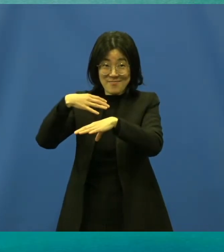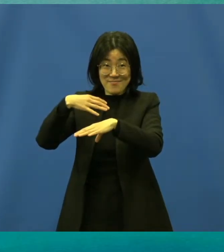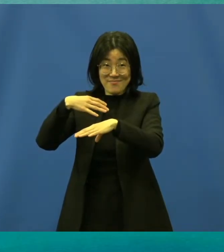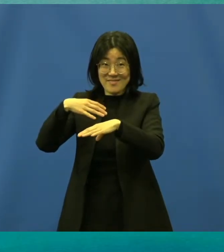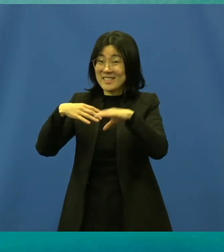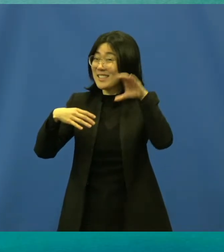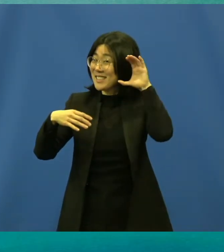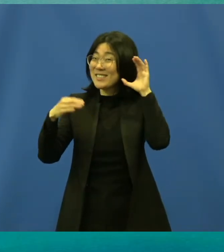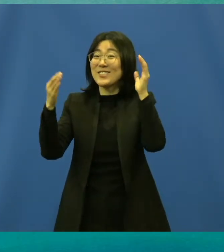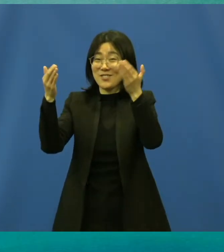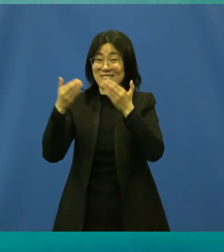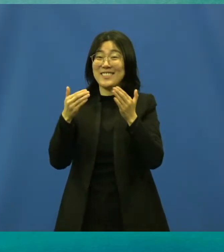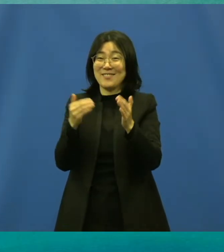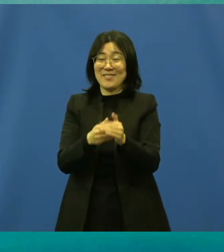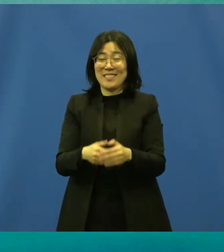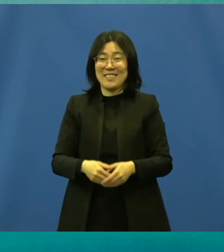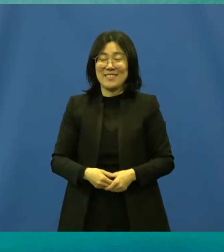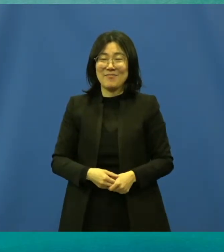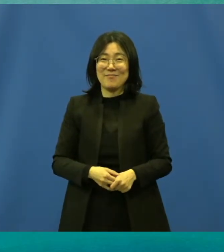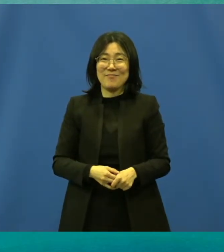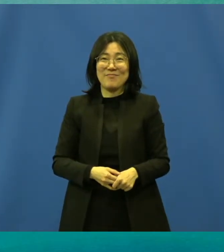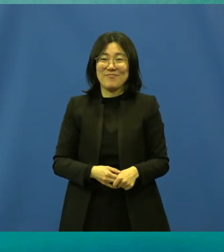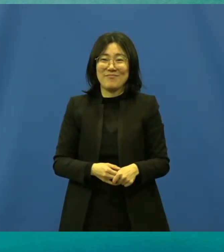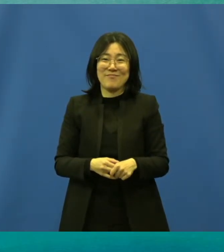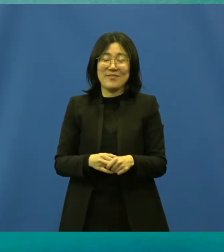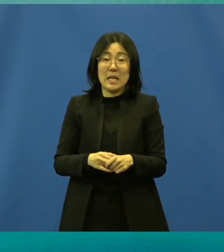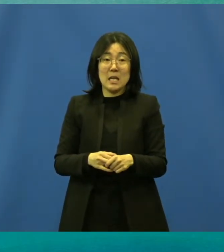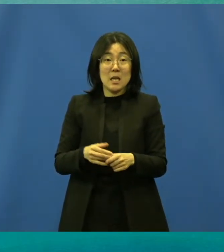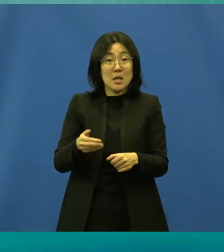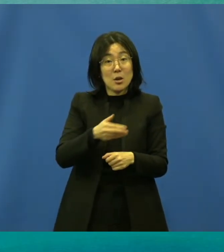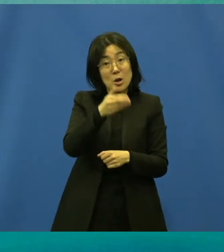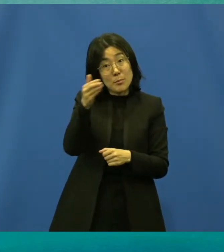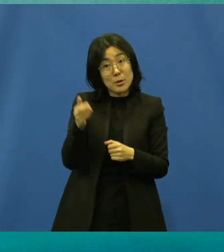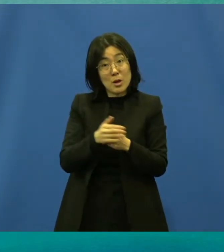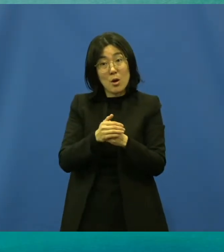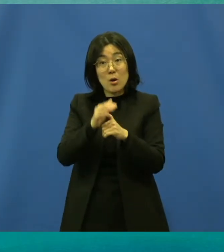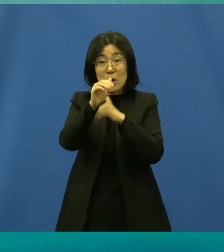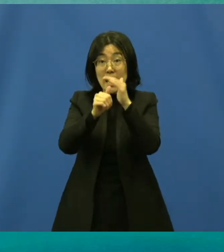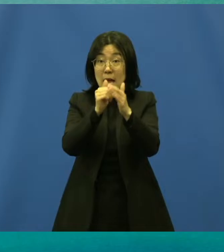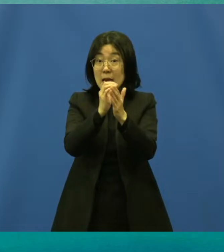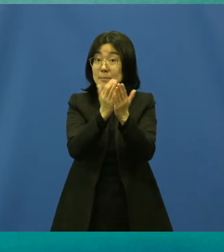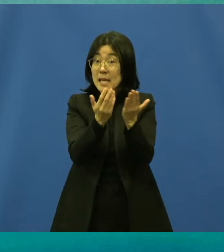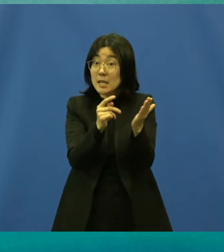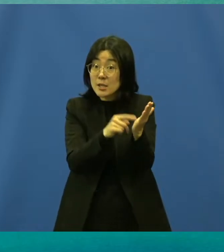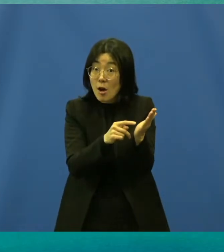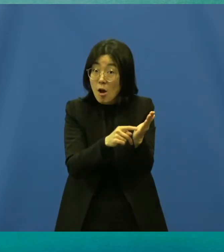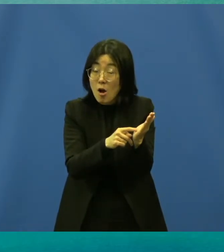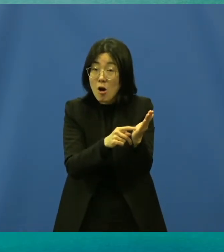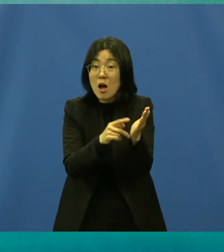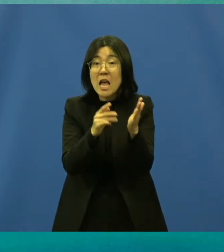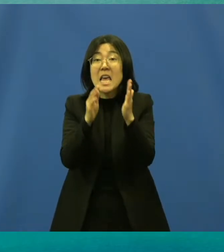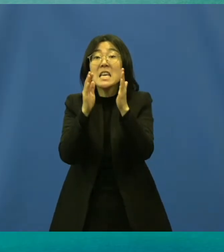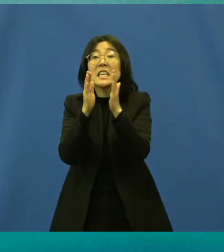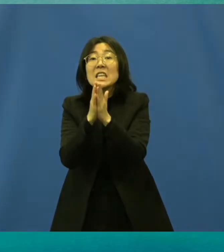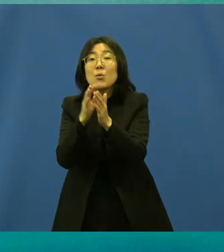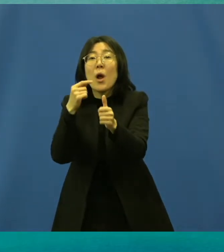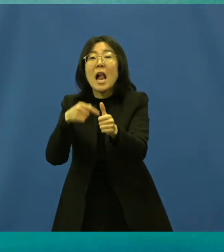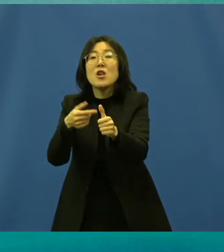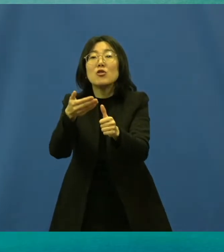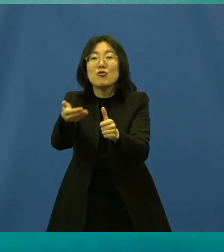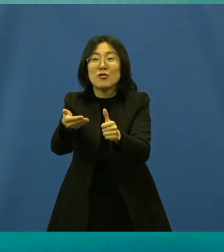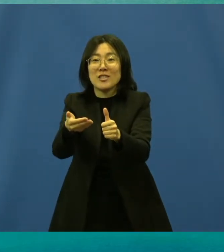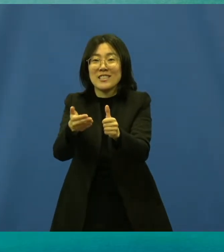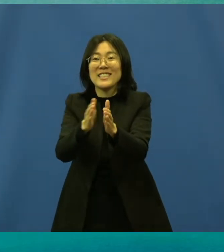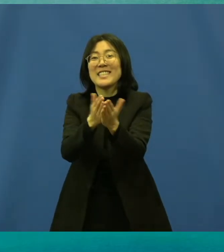않으셨습니다. 성경은 기도를 가르쳐 주는 책이요, 기도의 응답으로